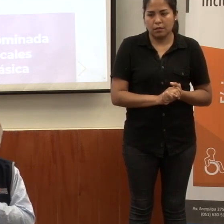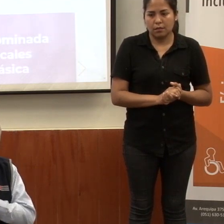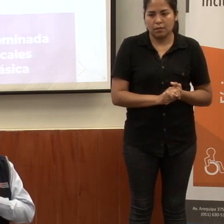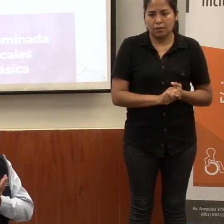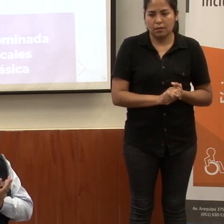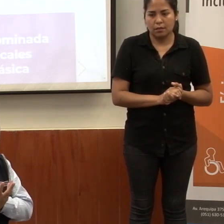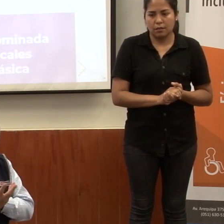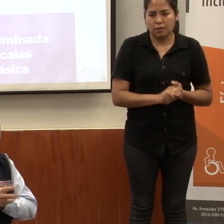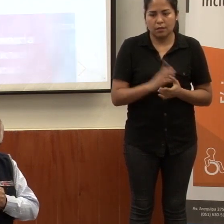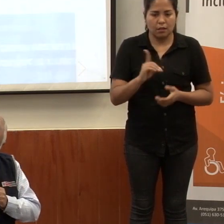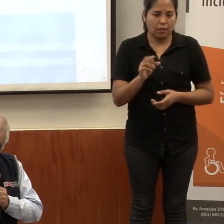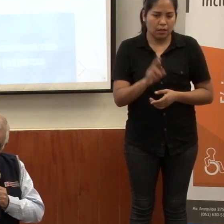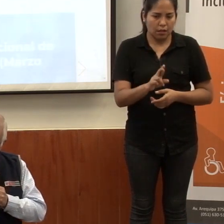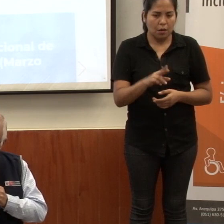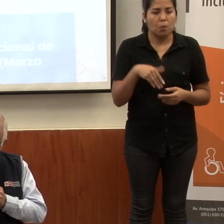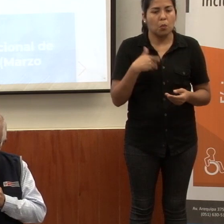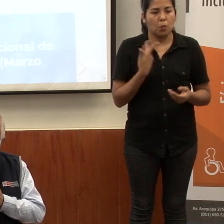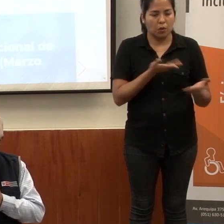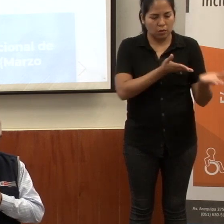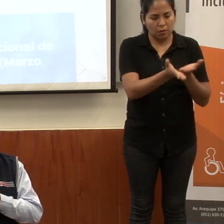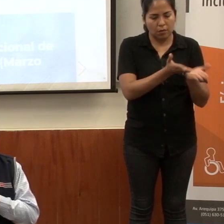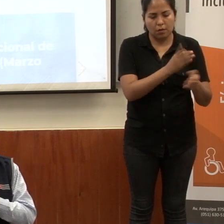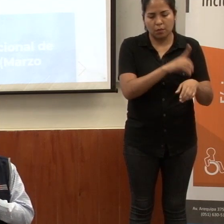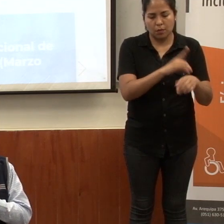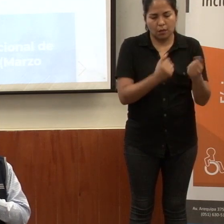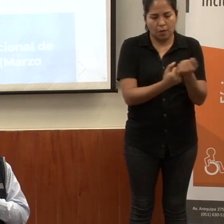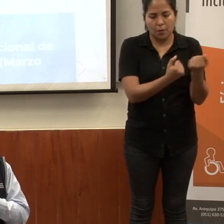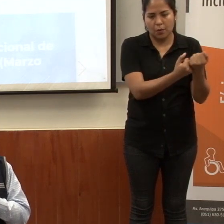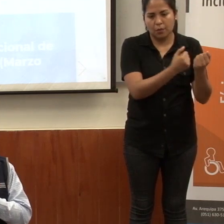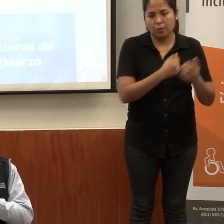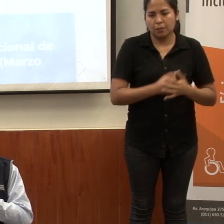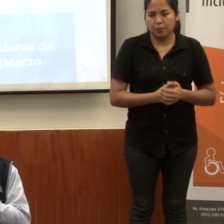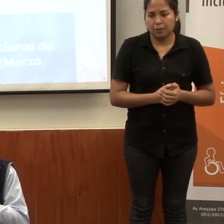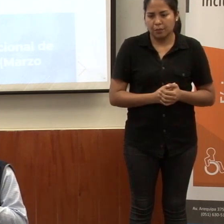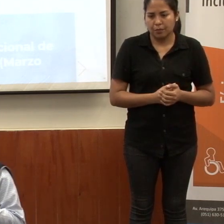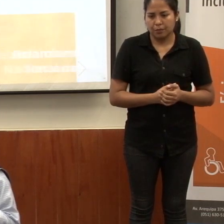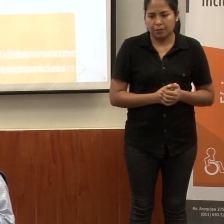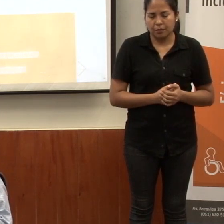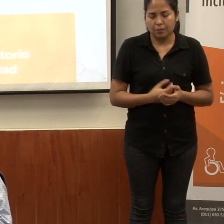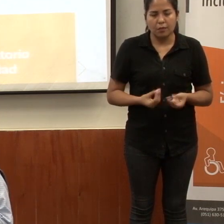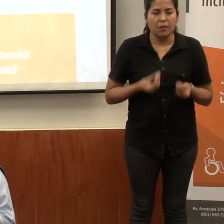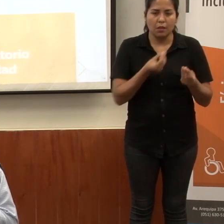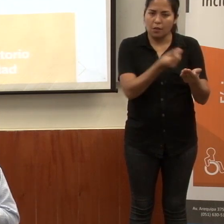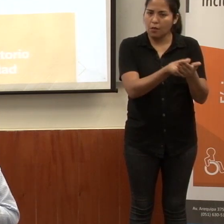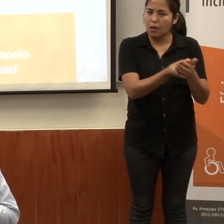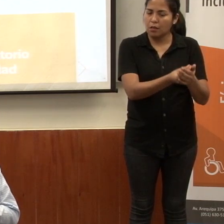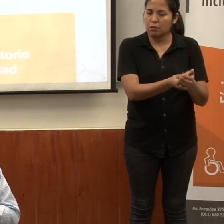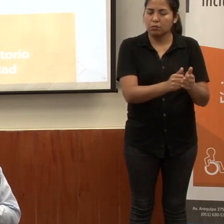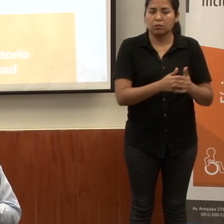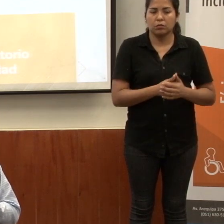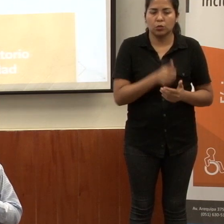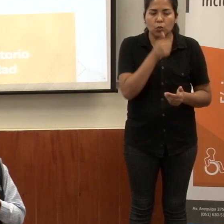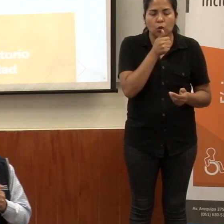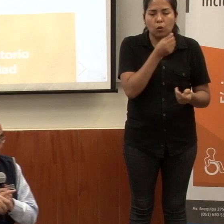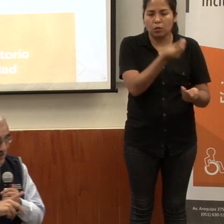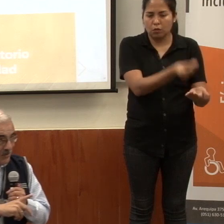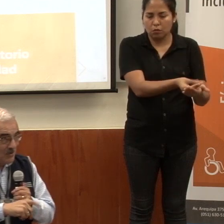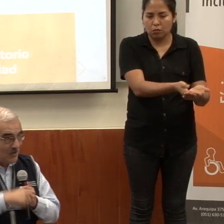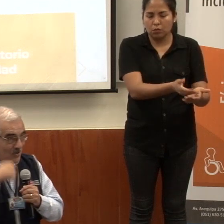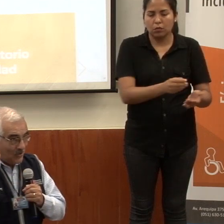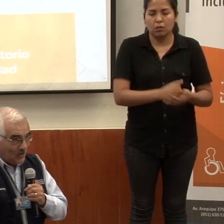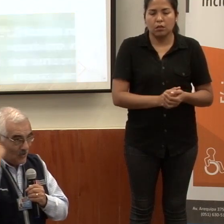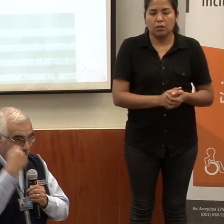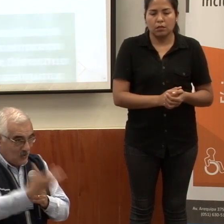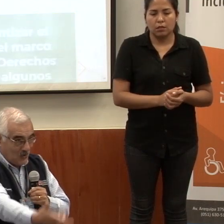Además de CAR, puede registrarlo como un servicio médico de apoyo. Entonces, le van a dar su código RENIPRES. Y si hay